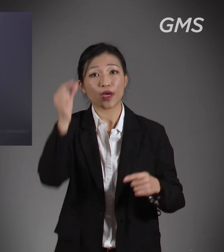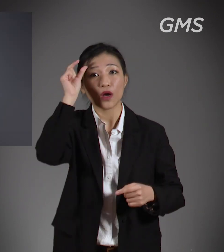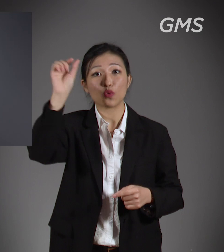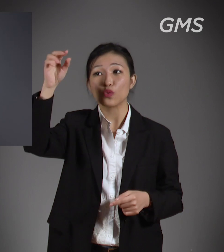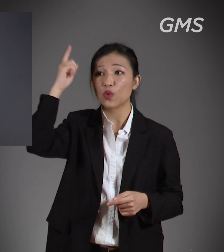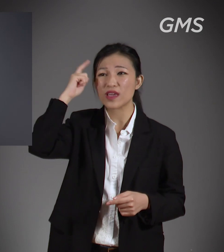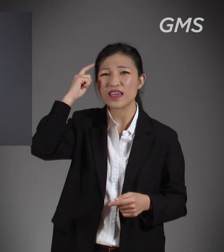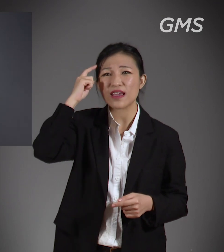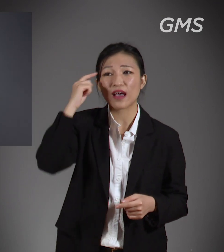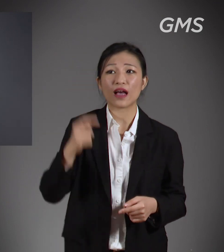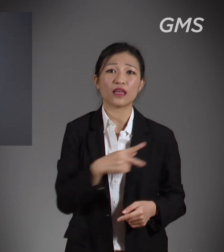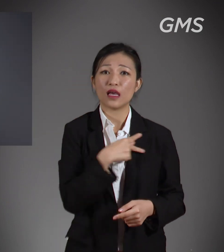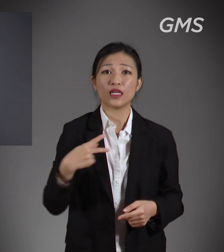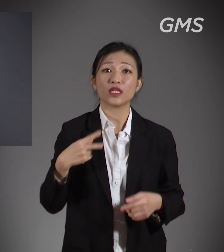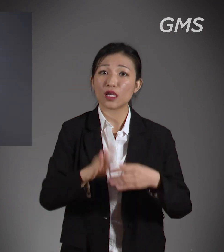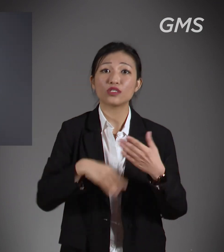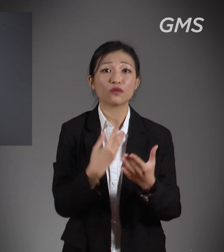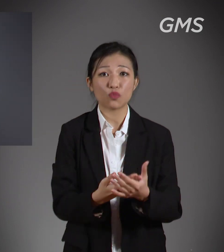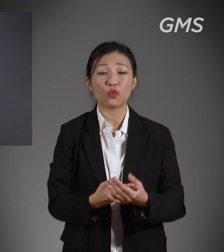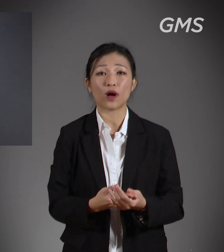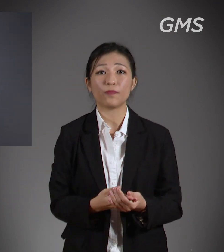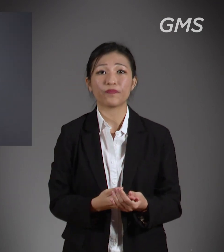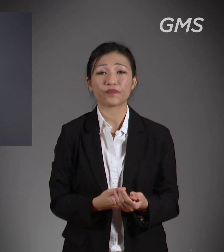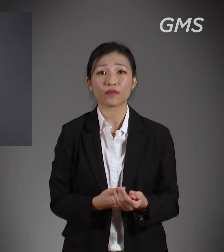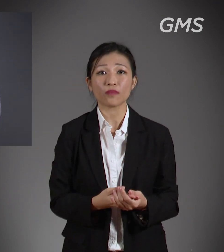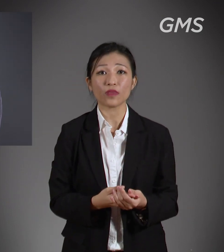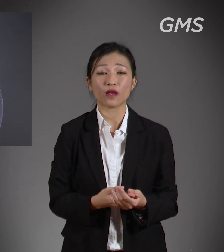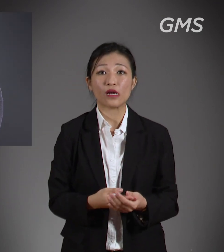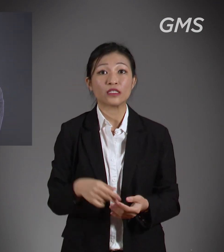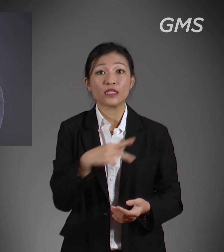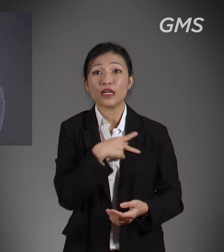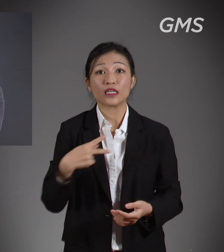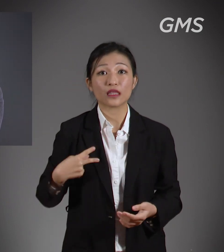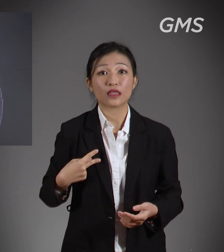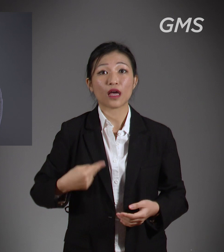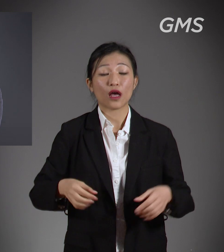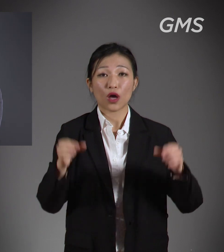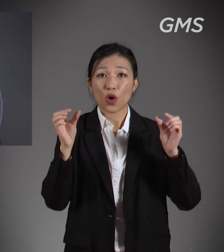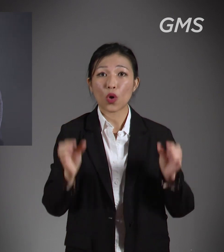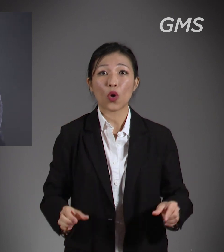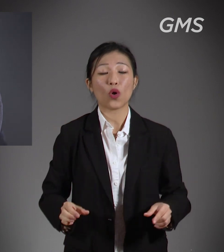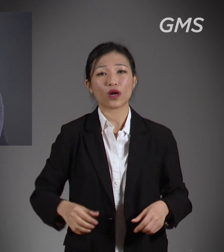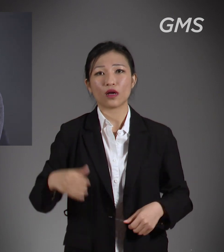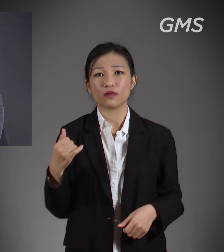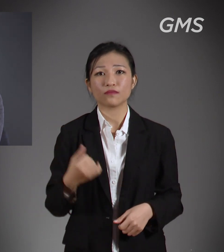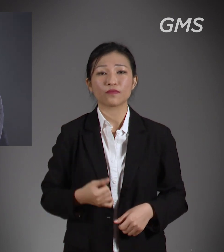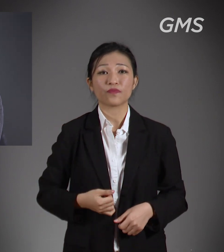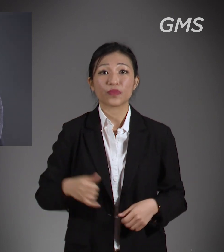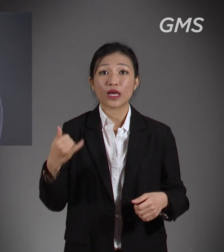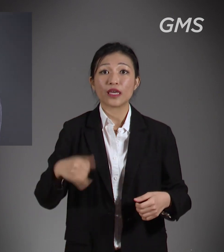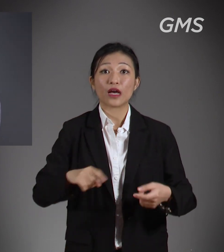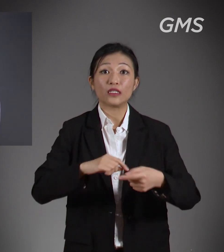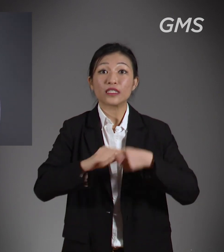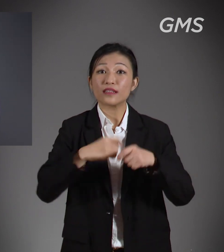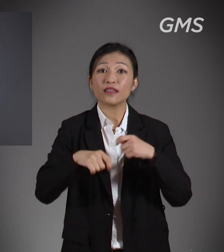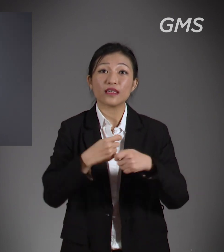kita, menyadarkan kita kembali bahwa sebagai umat tebusan, hidup kita diikat di dalam sebuah perjanjian